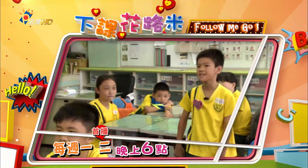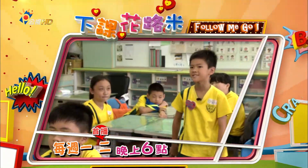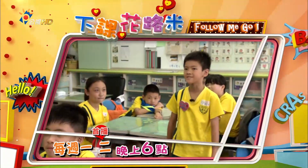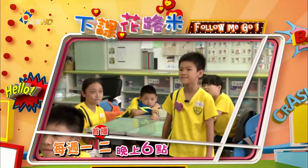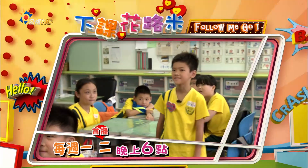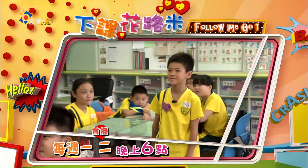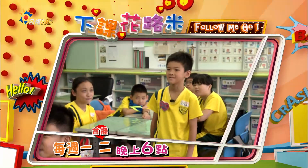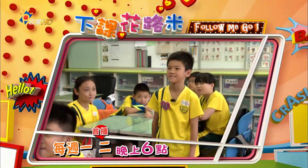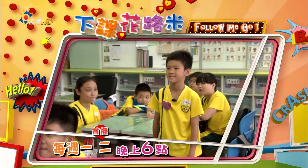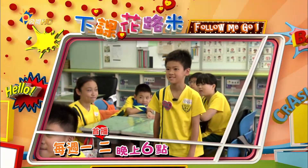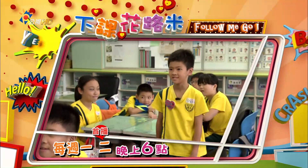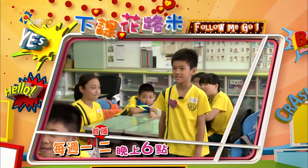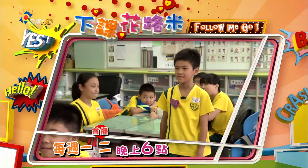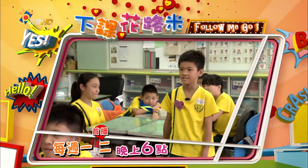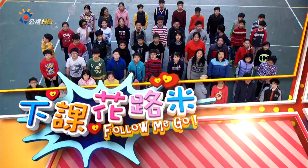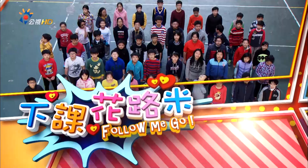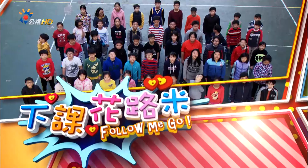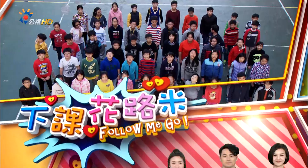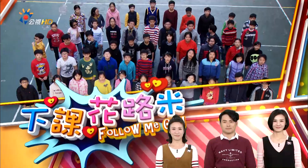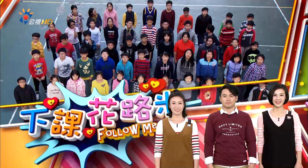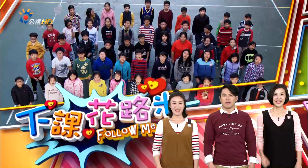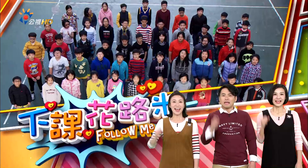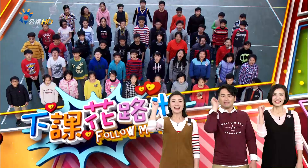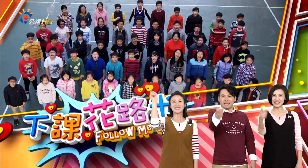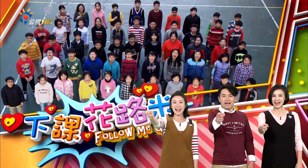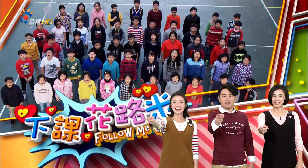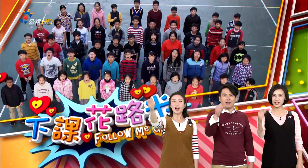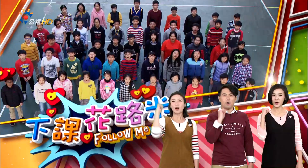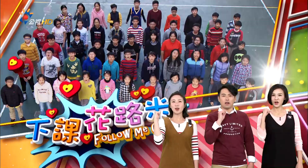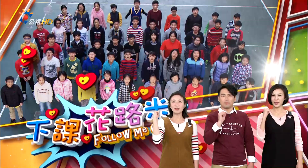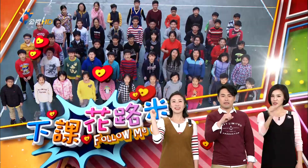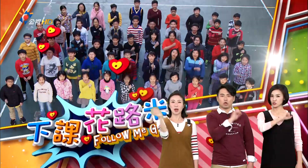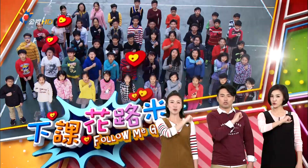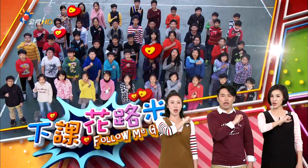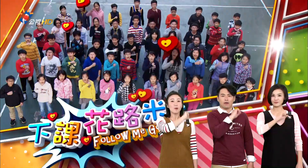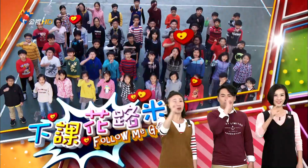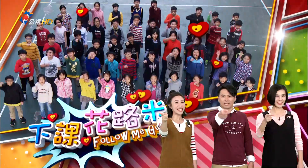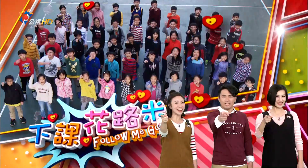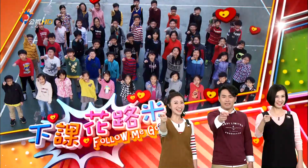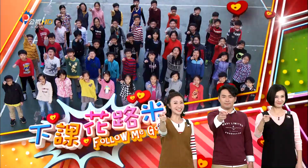太久了。 身材也是太瘦小。 下课王子同学，我听你。